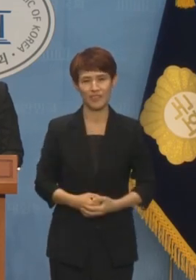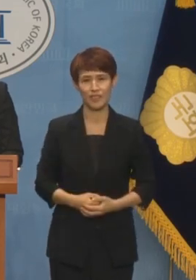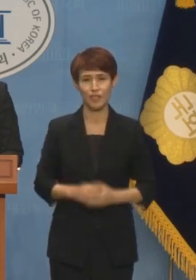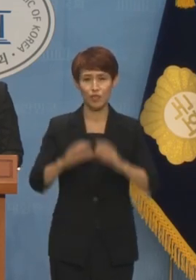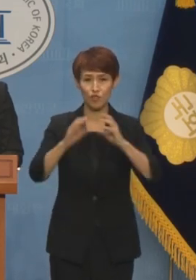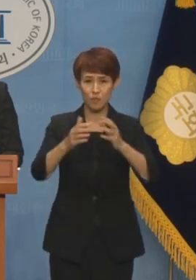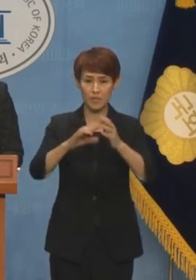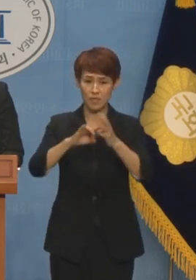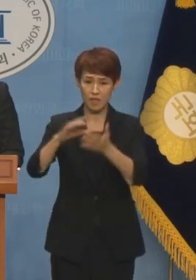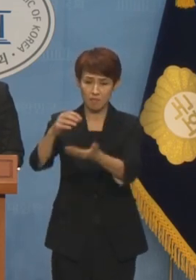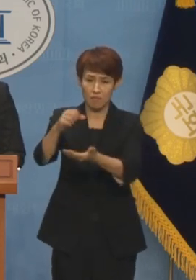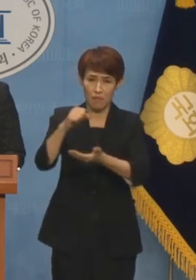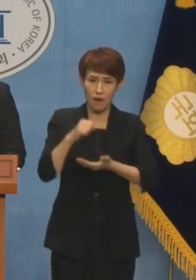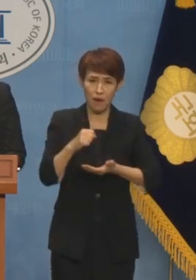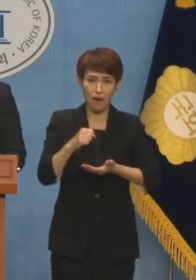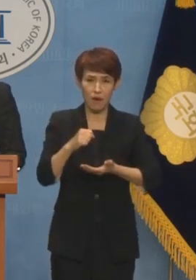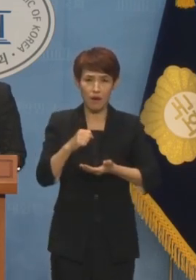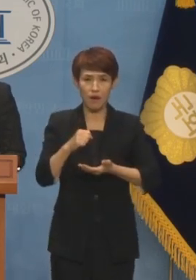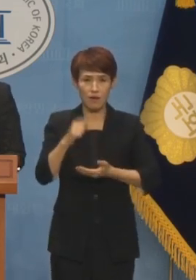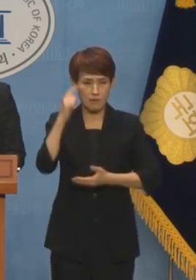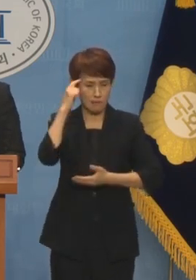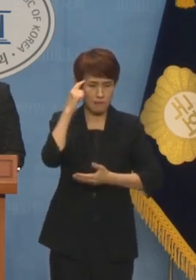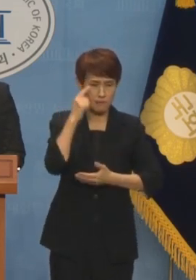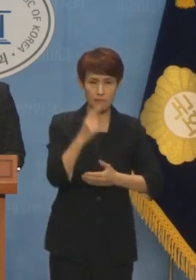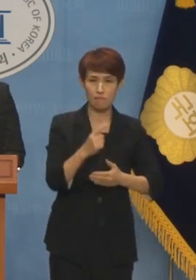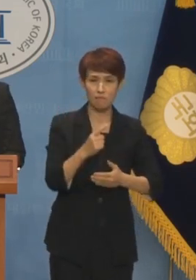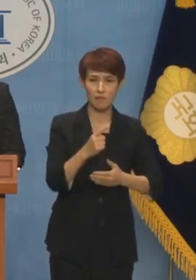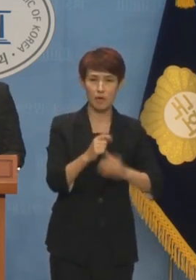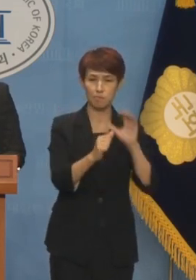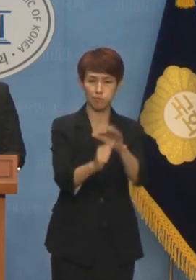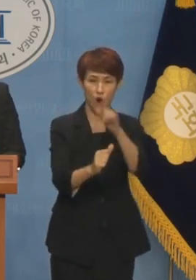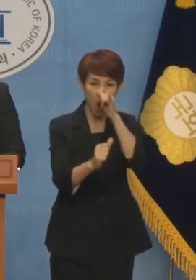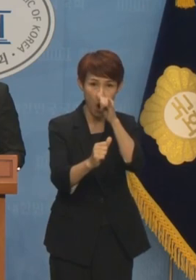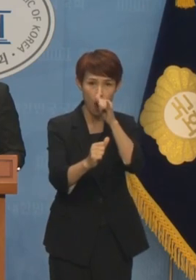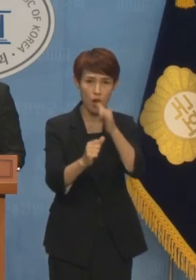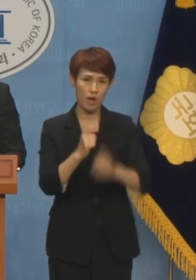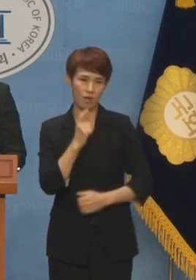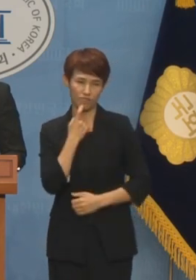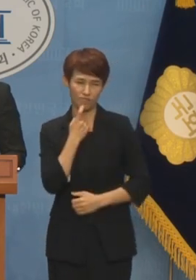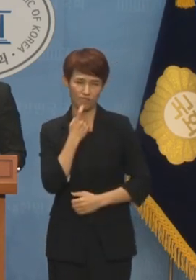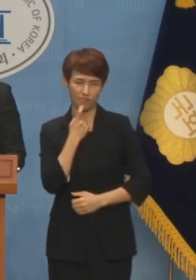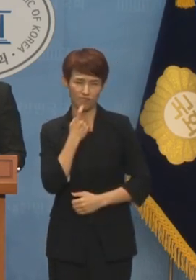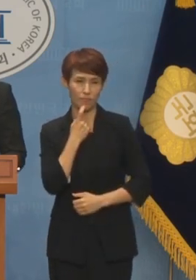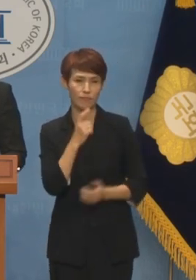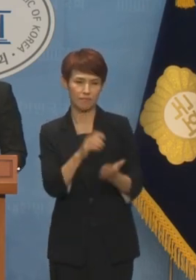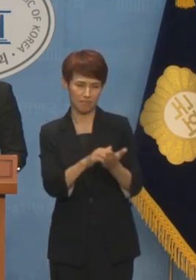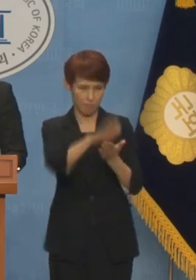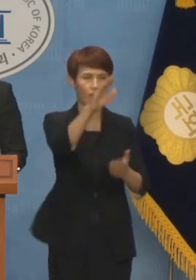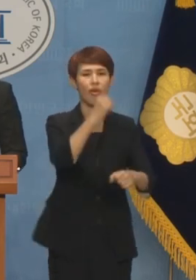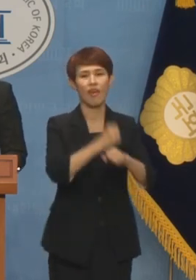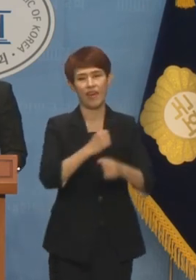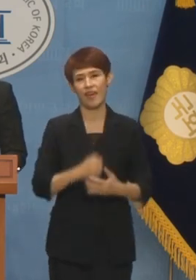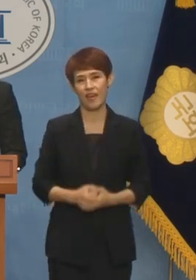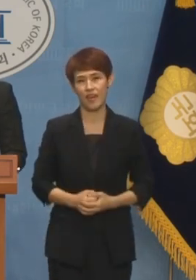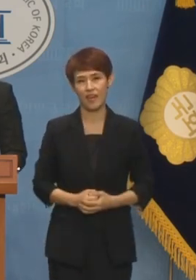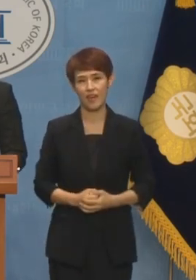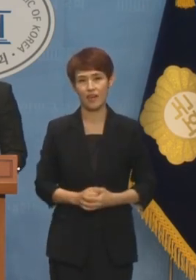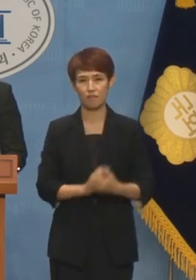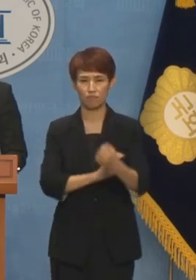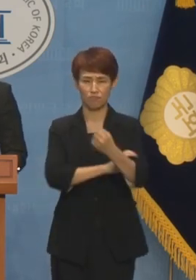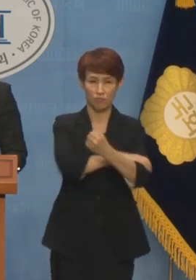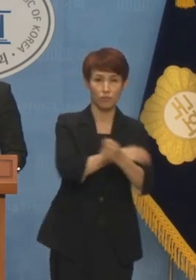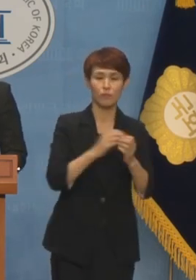세금을 받아서 부당한 이념폭력을 자행하고 있다면 지구 끝까지 쫓아가 뿌리 뽑겠습니다. 주권자의 피